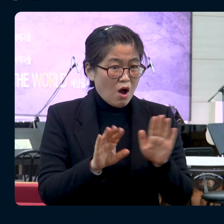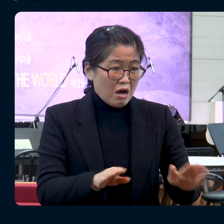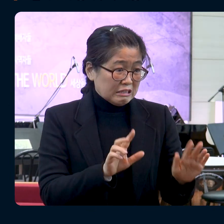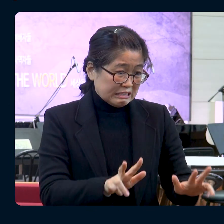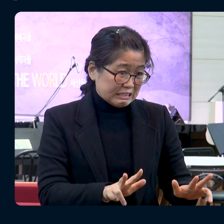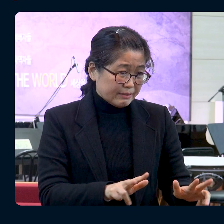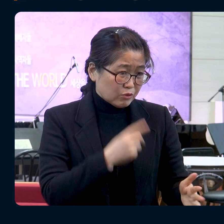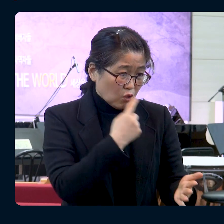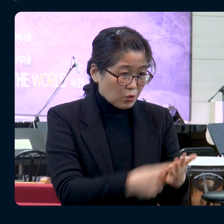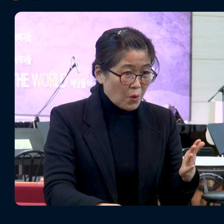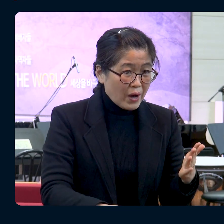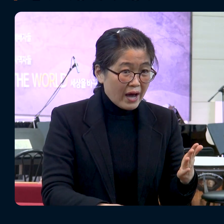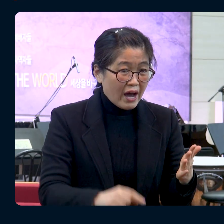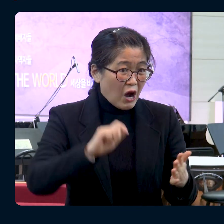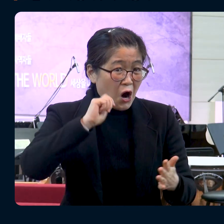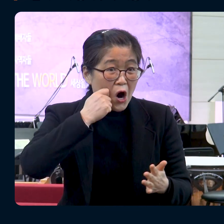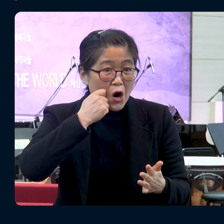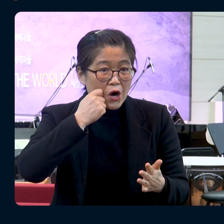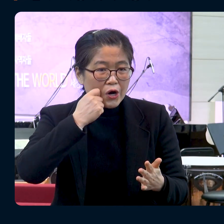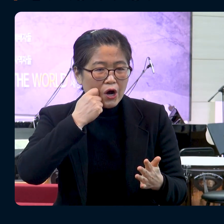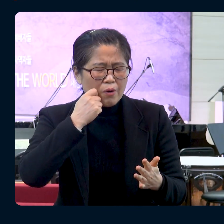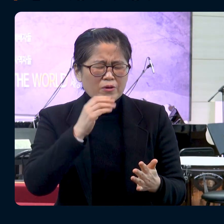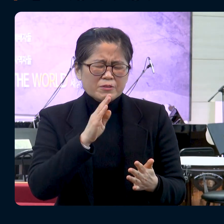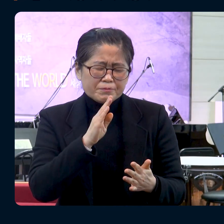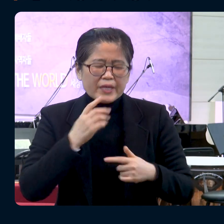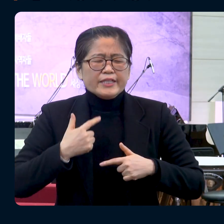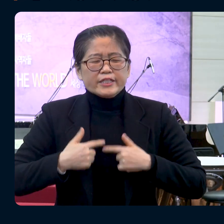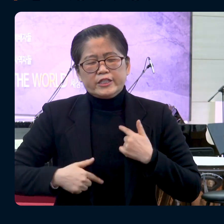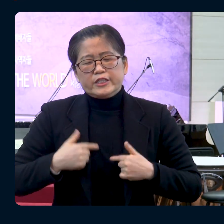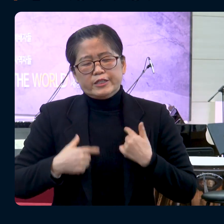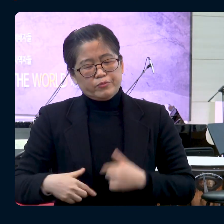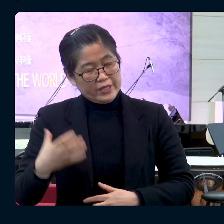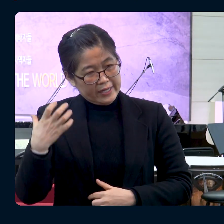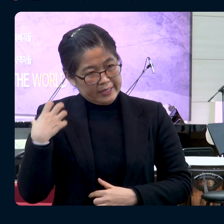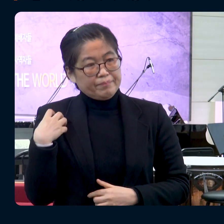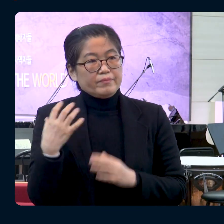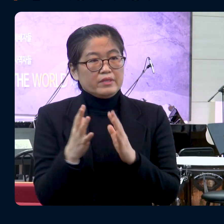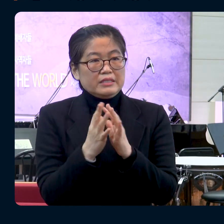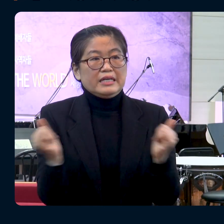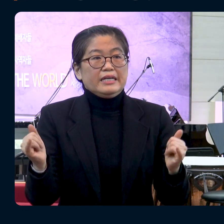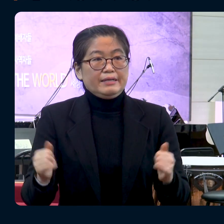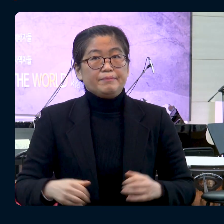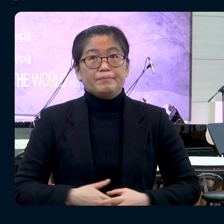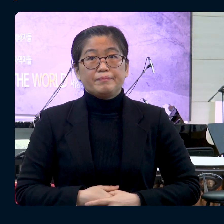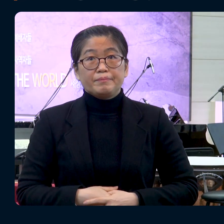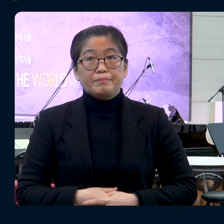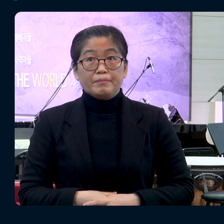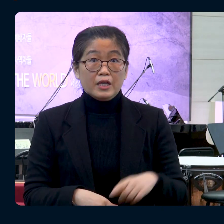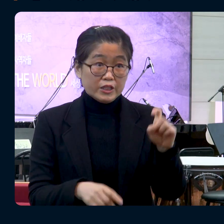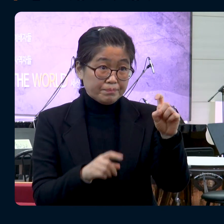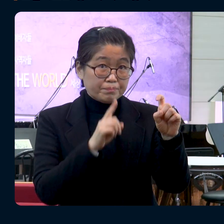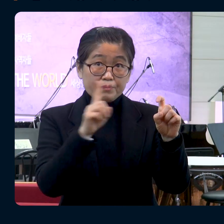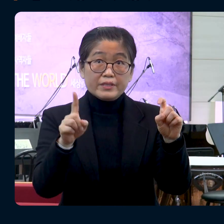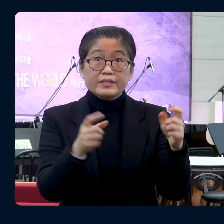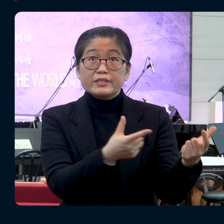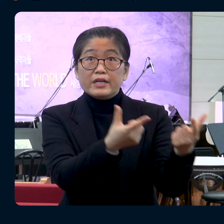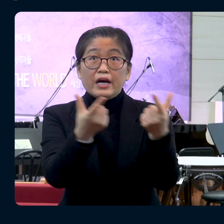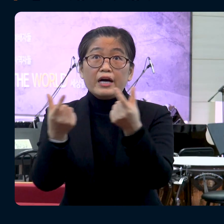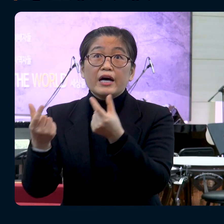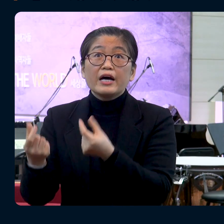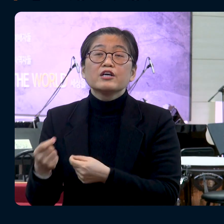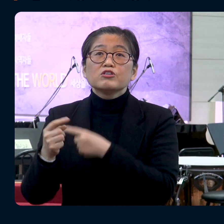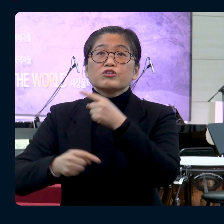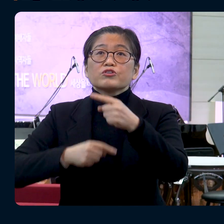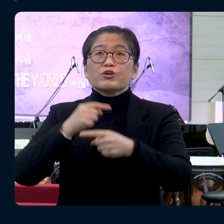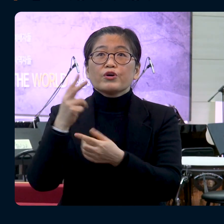현실적인 손해와 어려움을 기꺼이 감내하는 사람이다. 우리 10절 말씀을 함께 읽도록 하겠습니다.